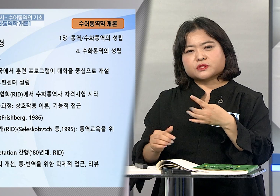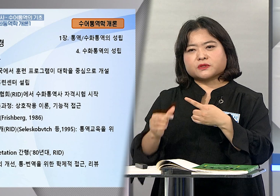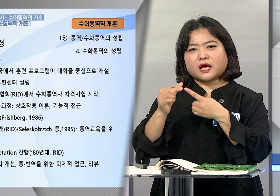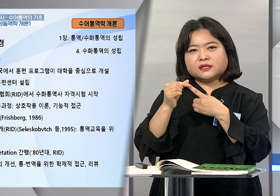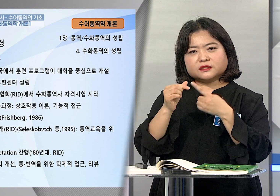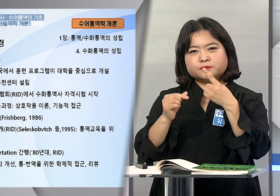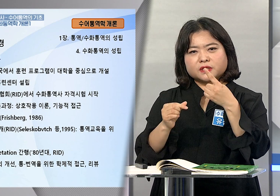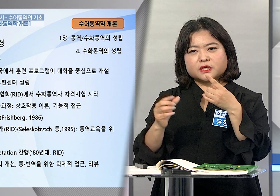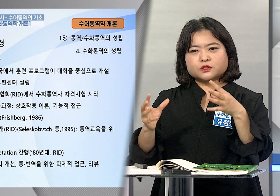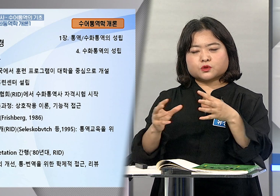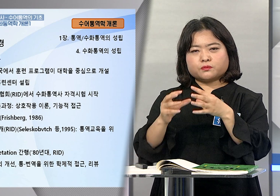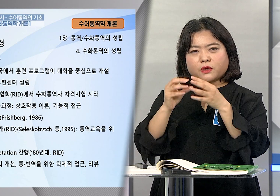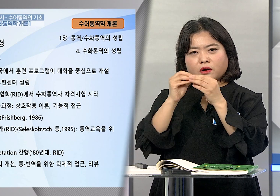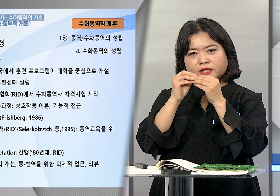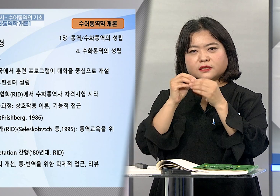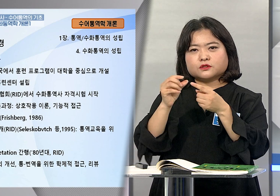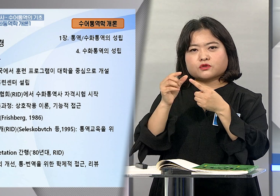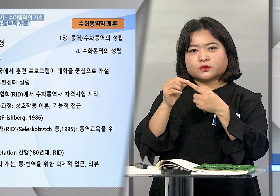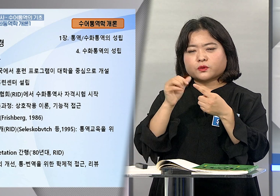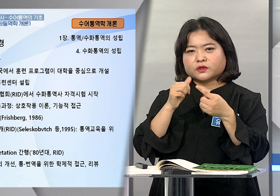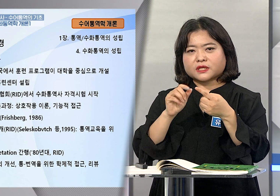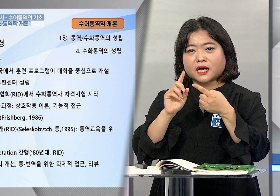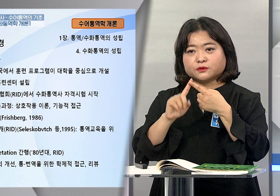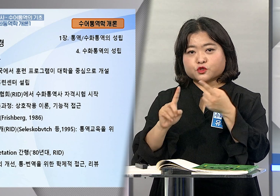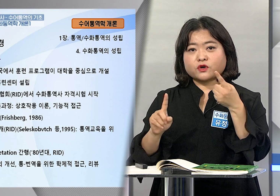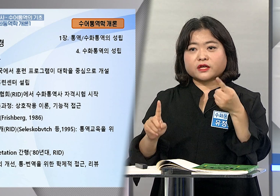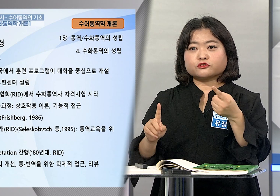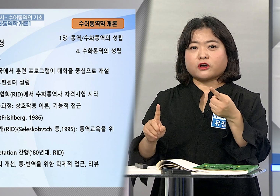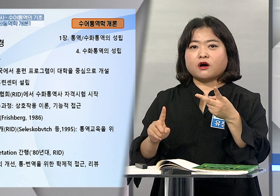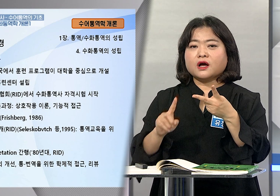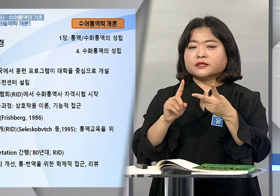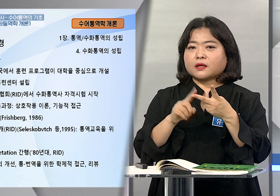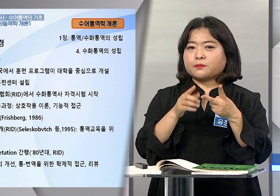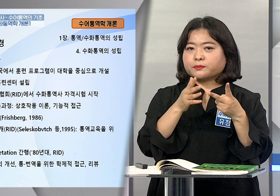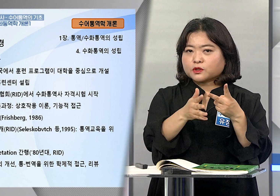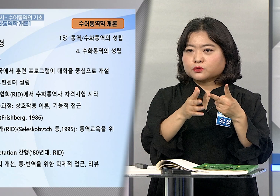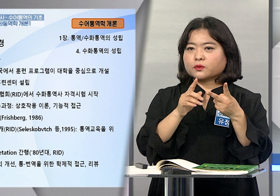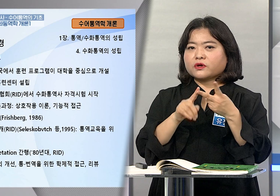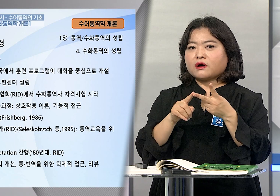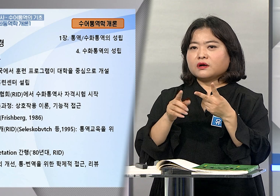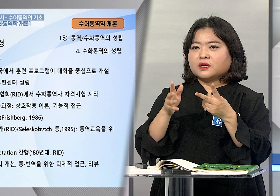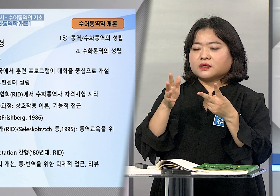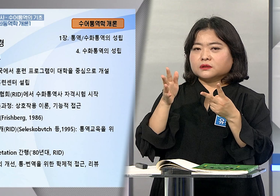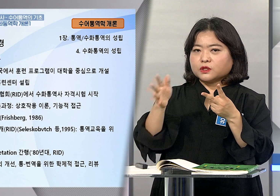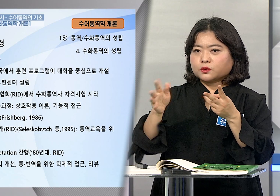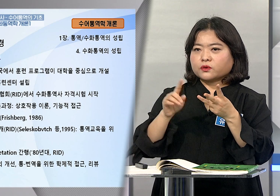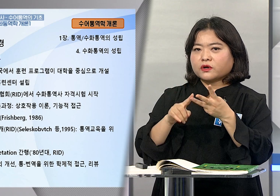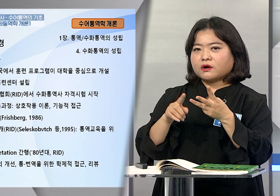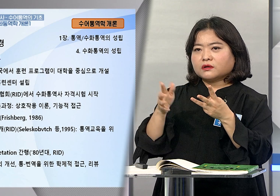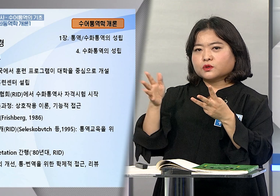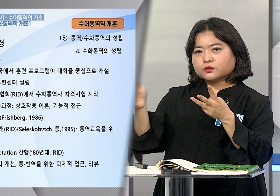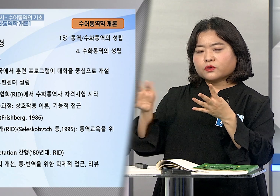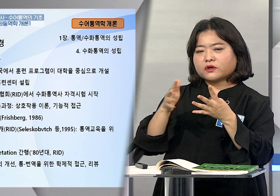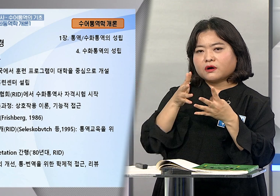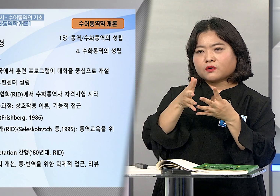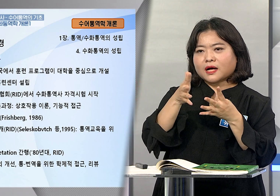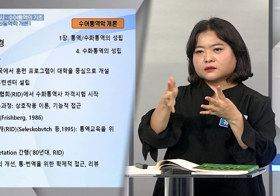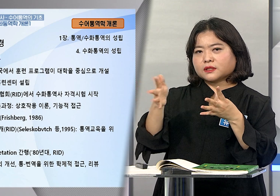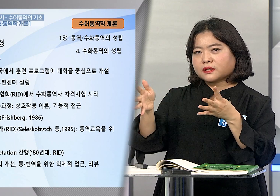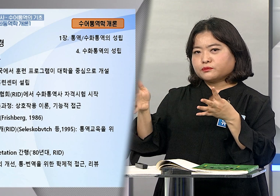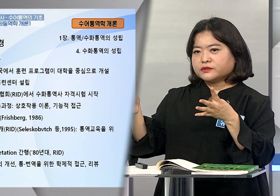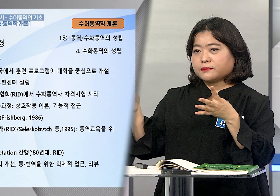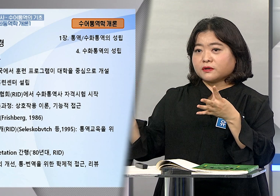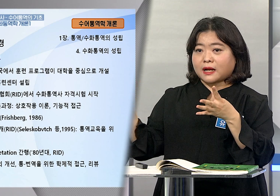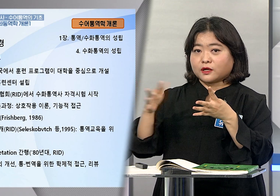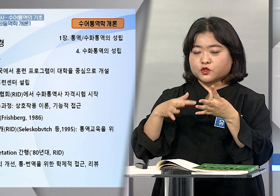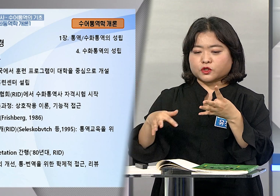나눠져 있습니다. 1급이 명인 수화 통역사 급수가 있고요. 그다음에 법정 통역, 의료 통역, 교육 통역 각